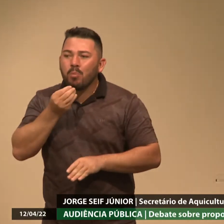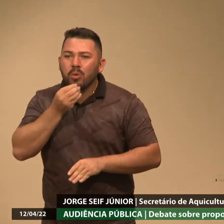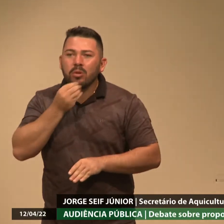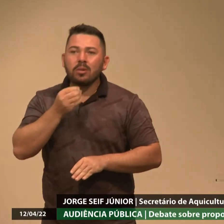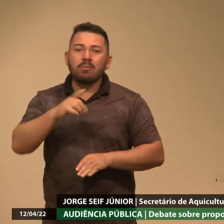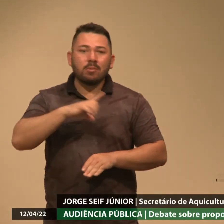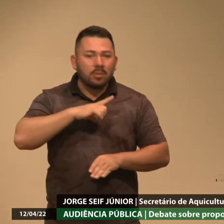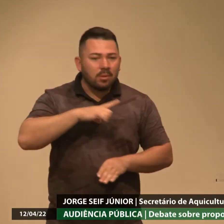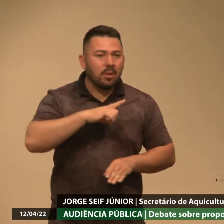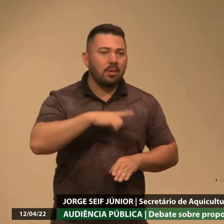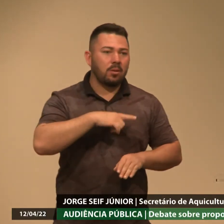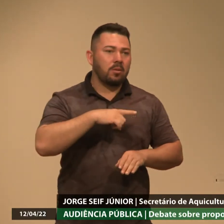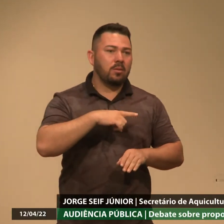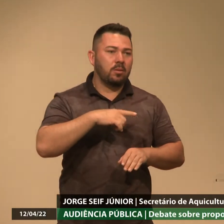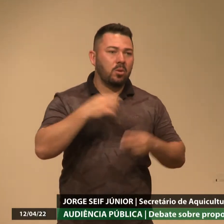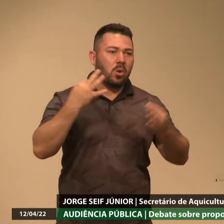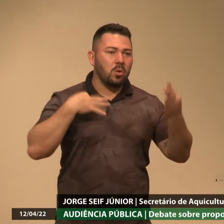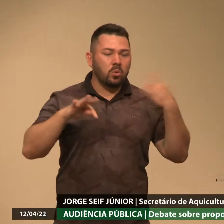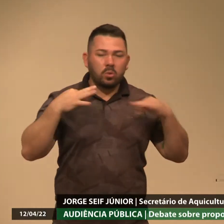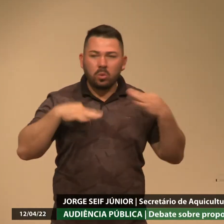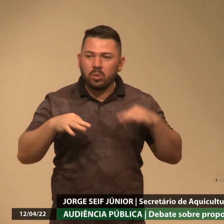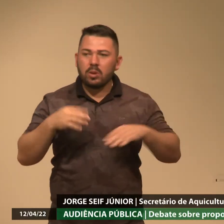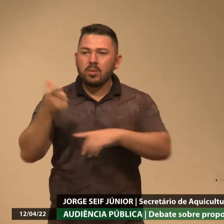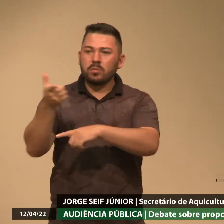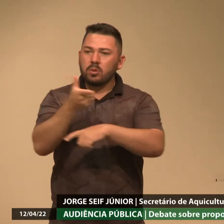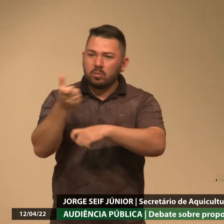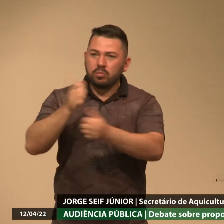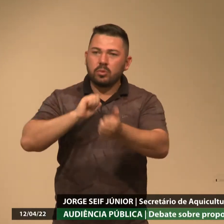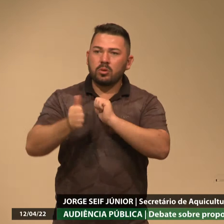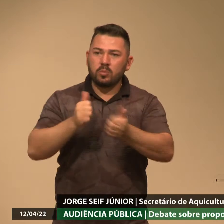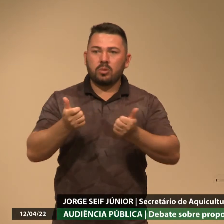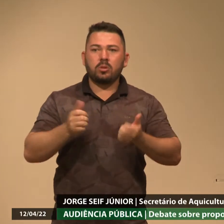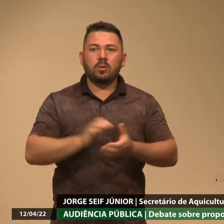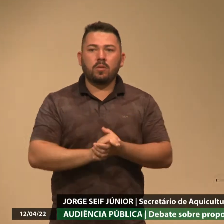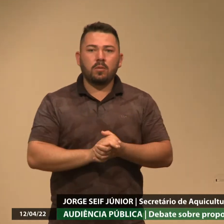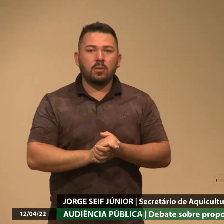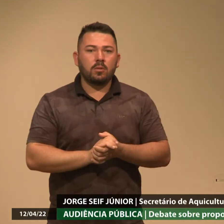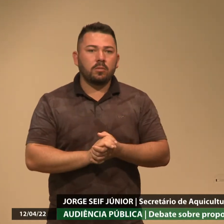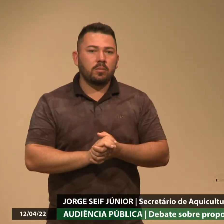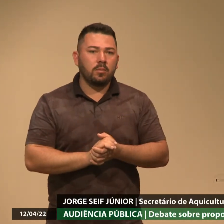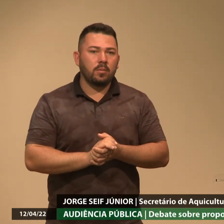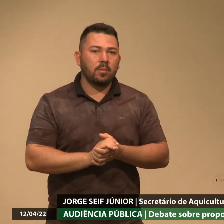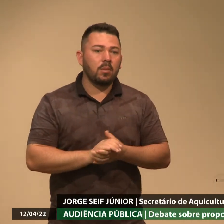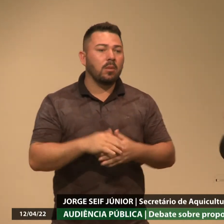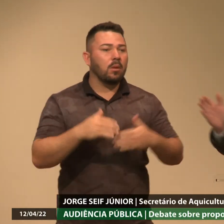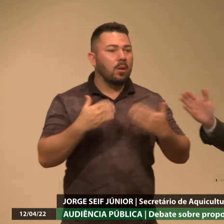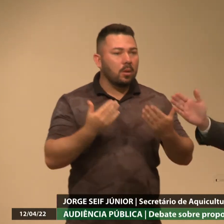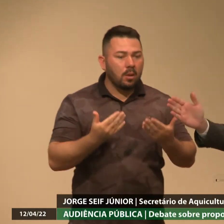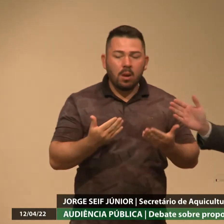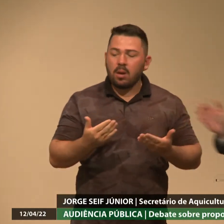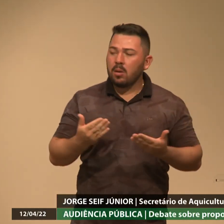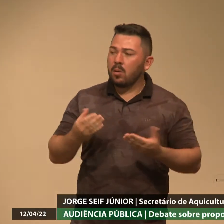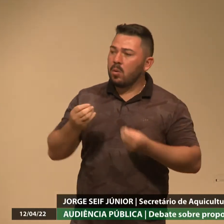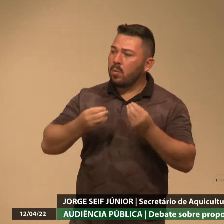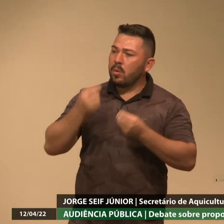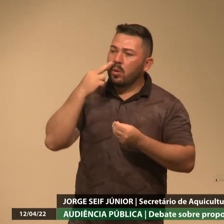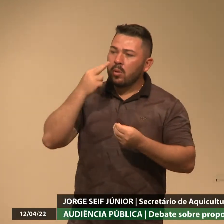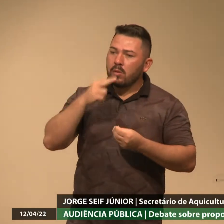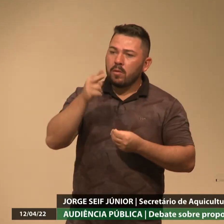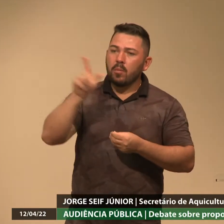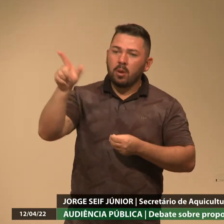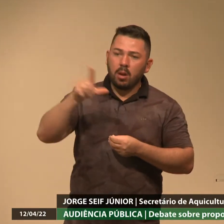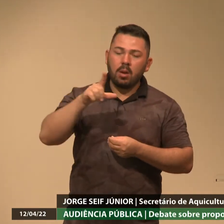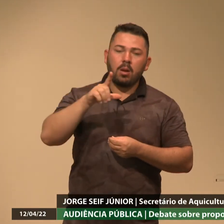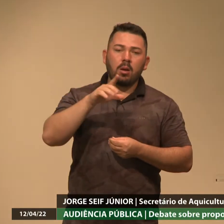de ter o seu turismo de tiro esportivo afinal de contas Assim como nós vemos lá em